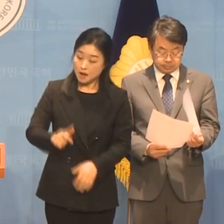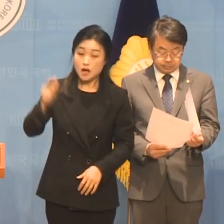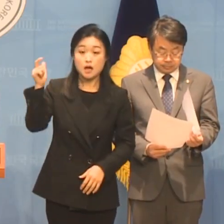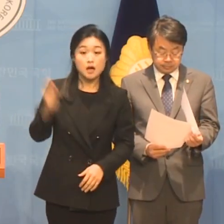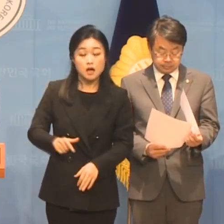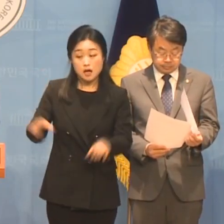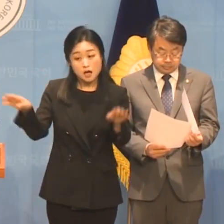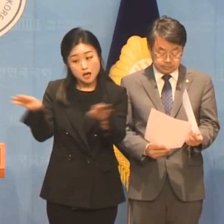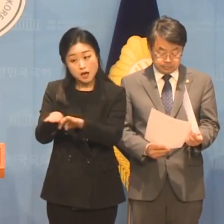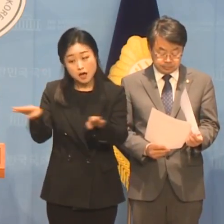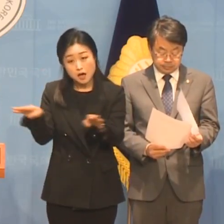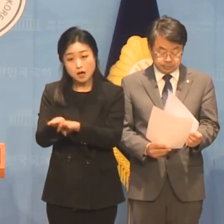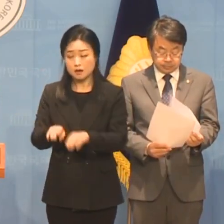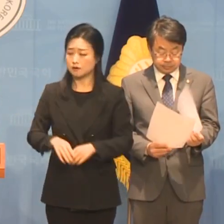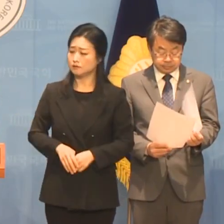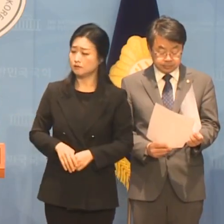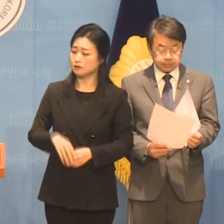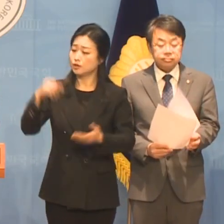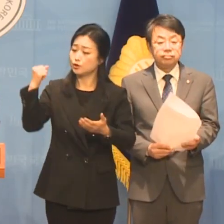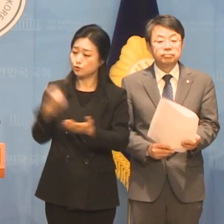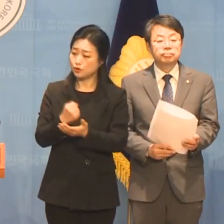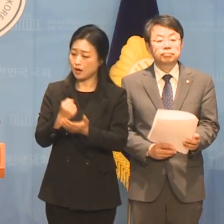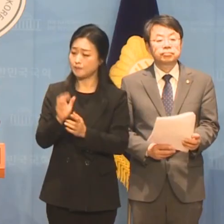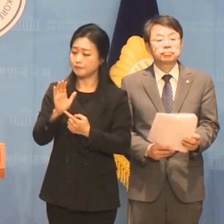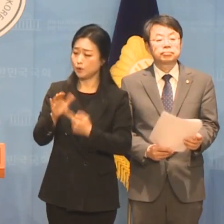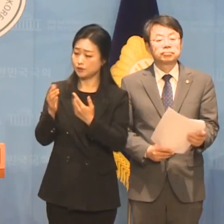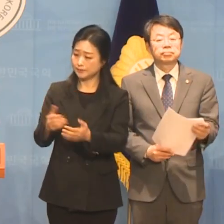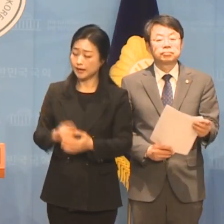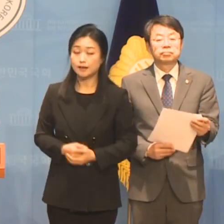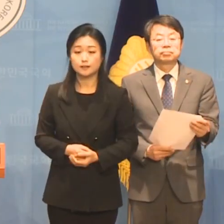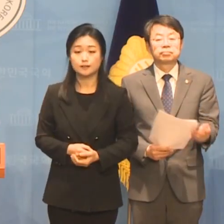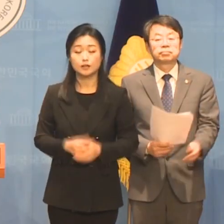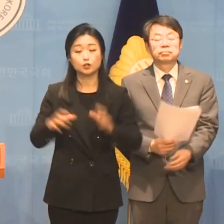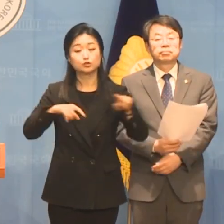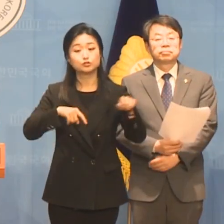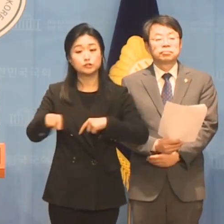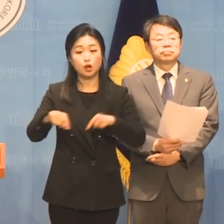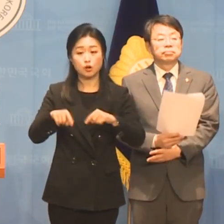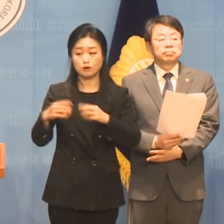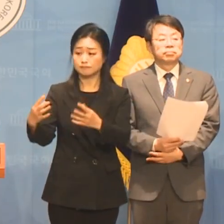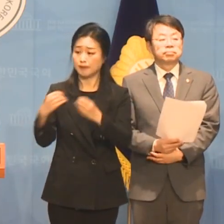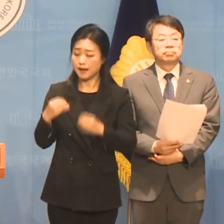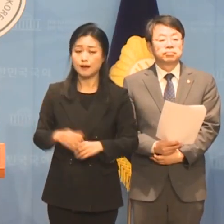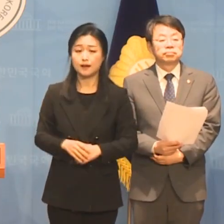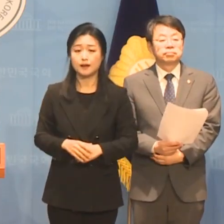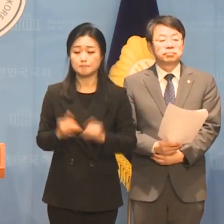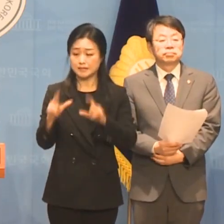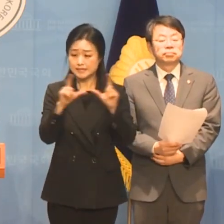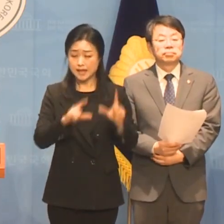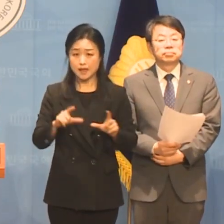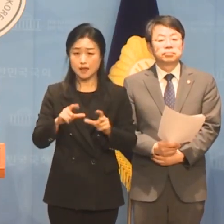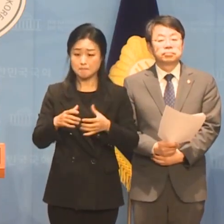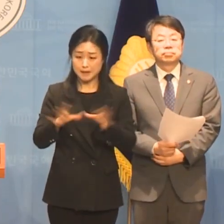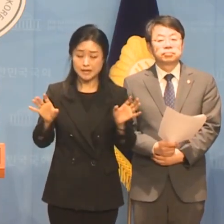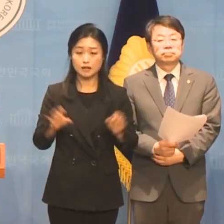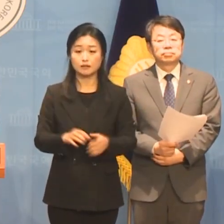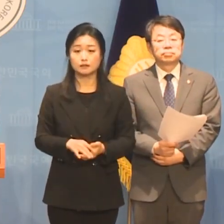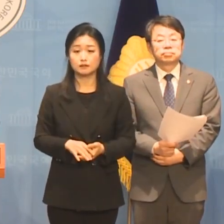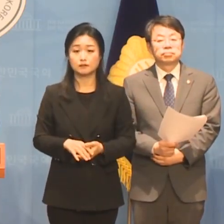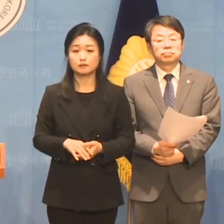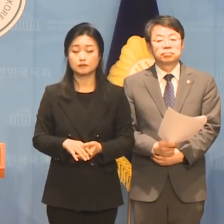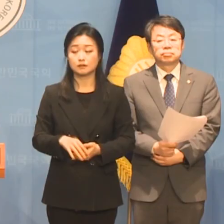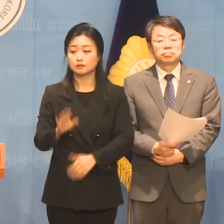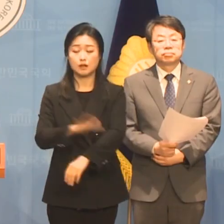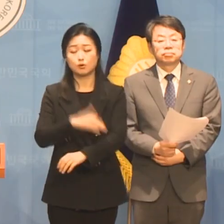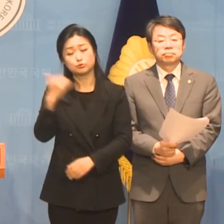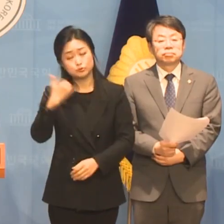것에 대해 매우 깊은 유감을 표합니다. 국정 중단과 민생 판단의 그 누구도 그